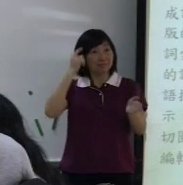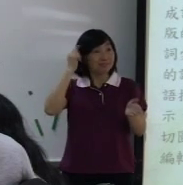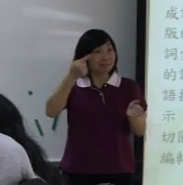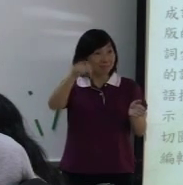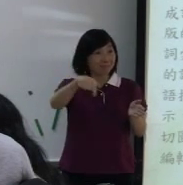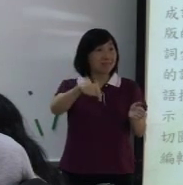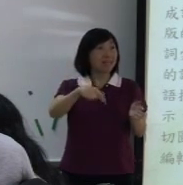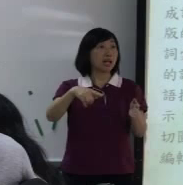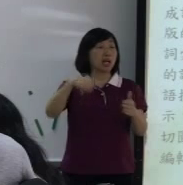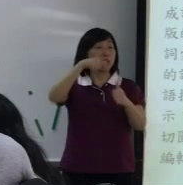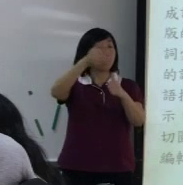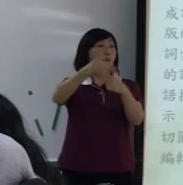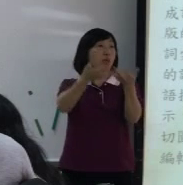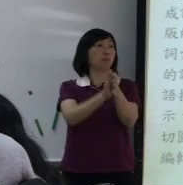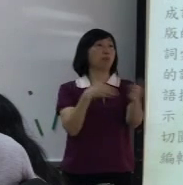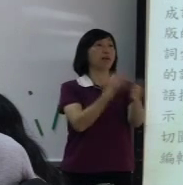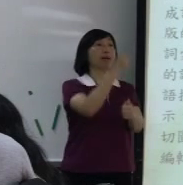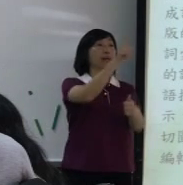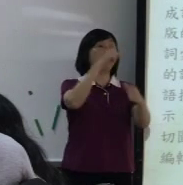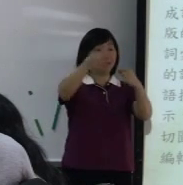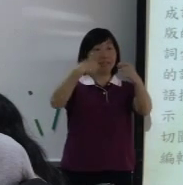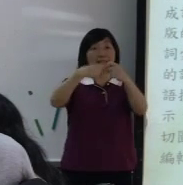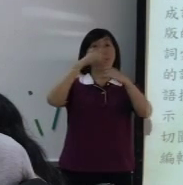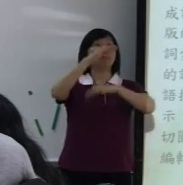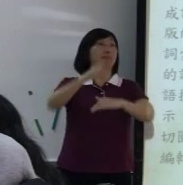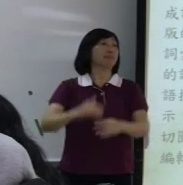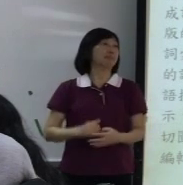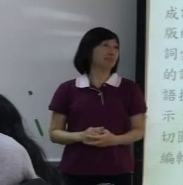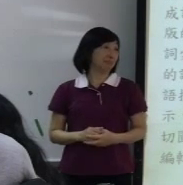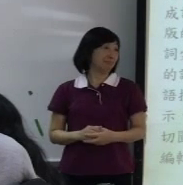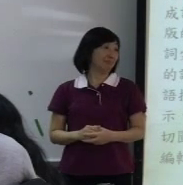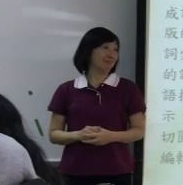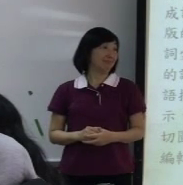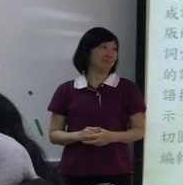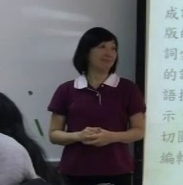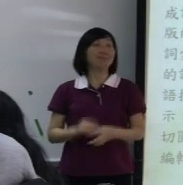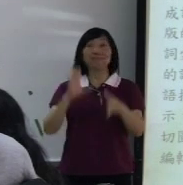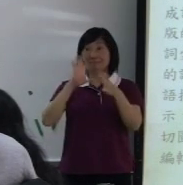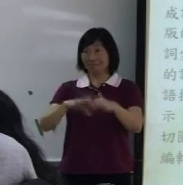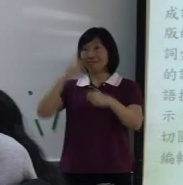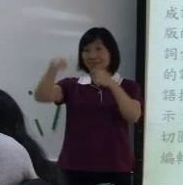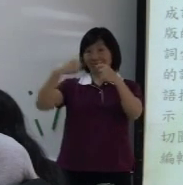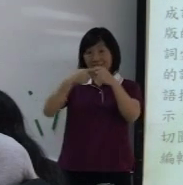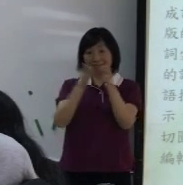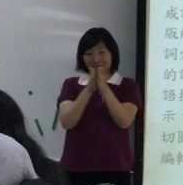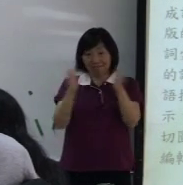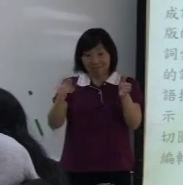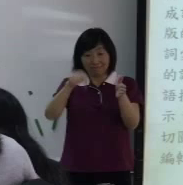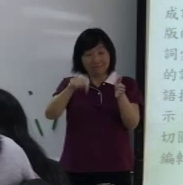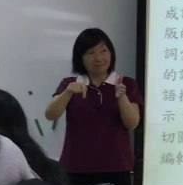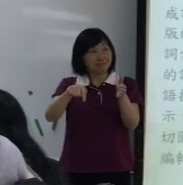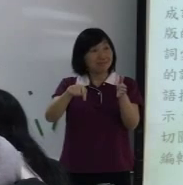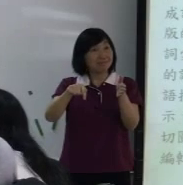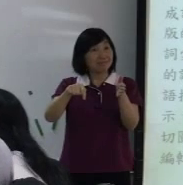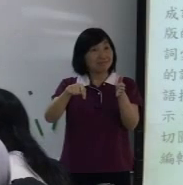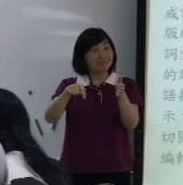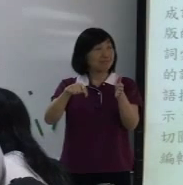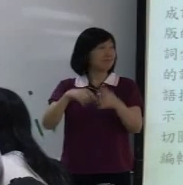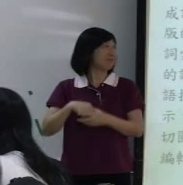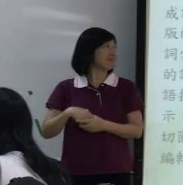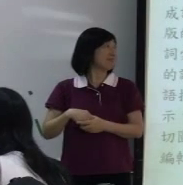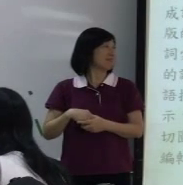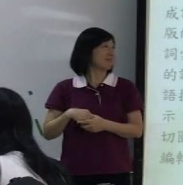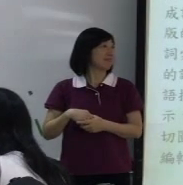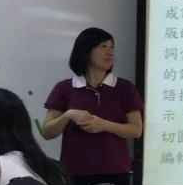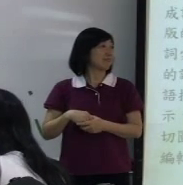期1年要完成1年。那在这个1年里面，我们不只